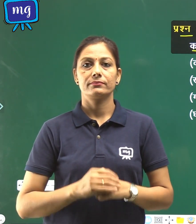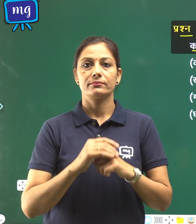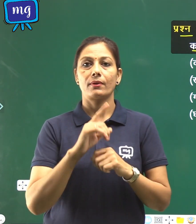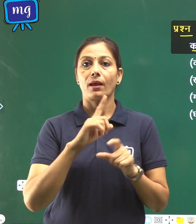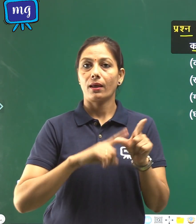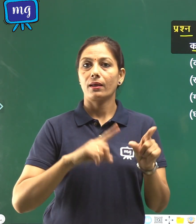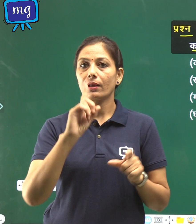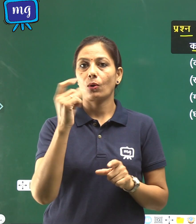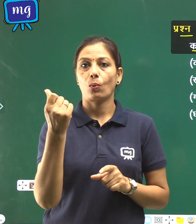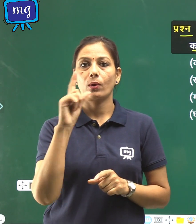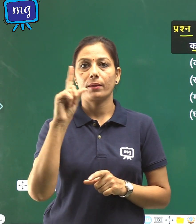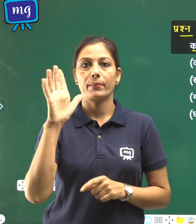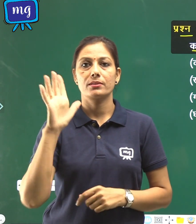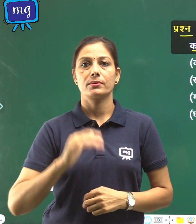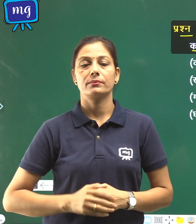1915 में,